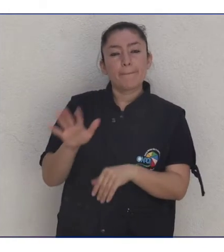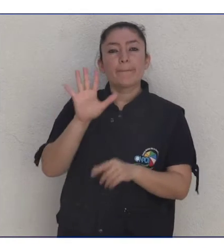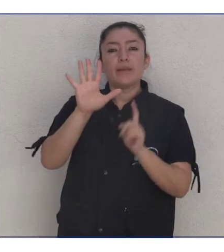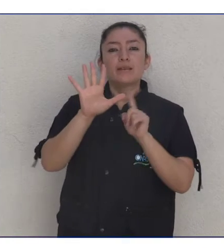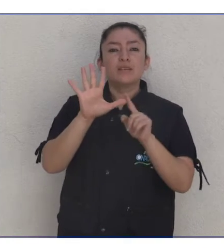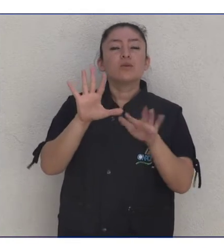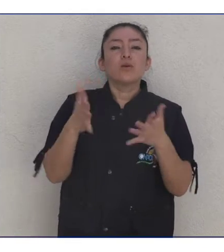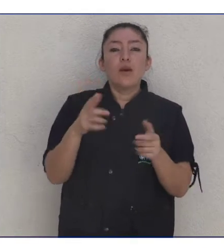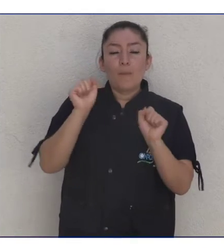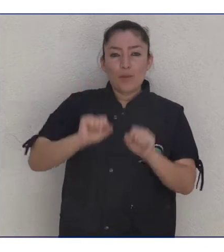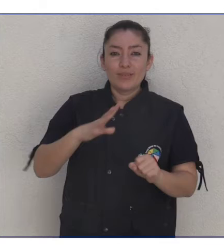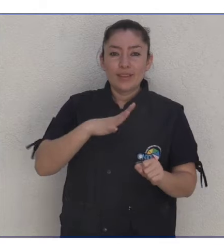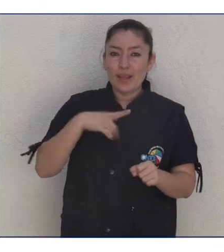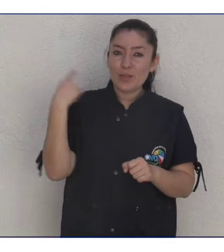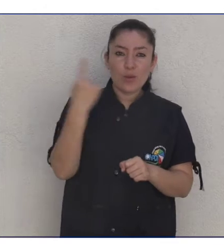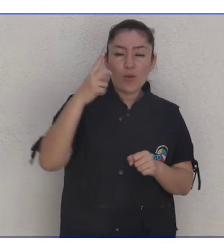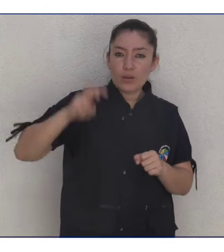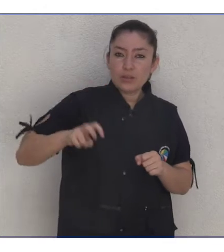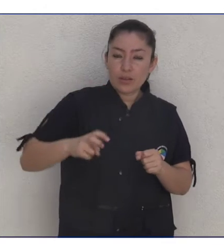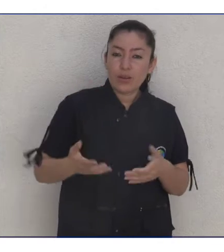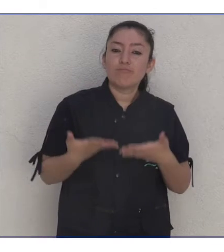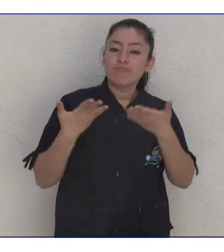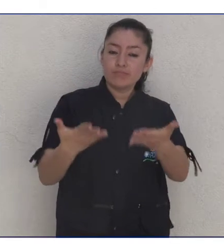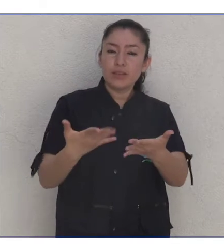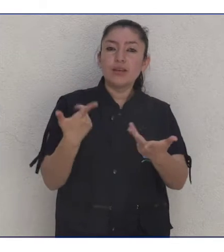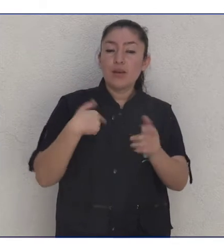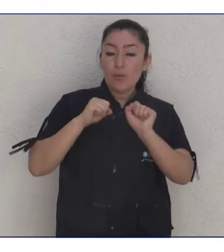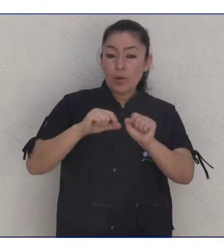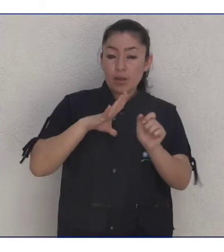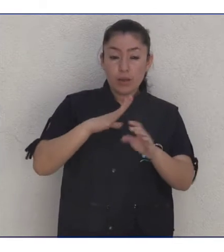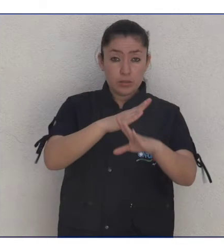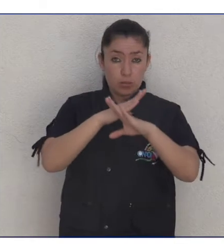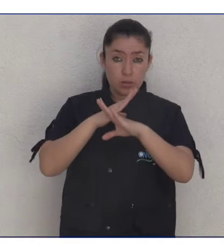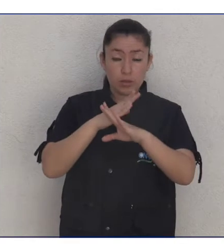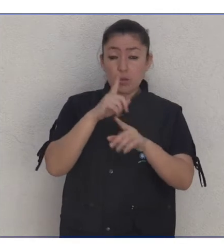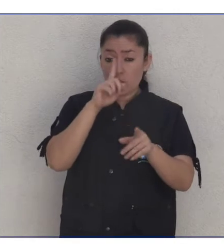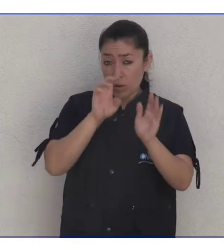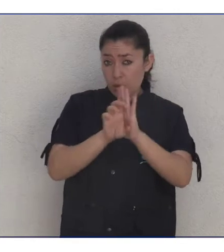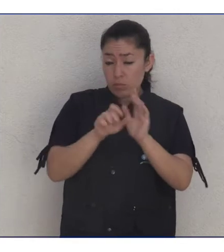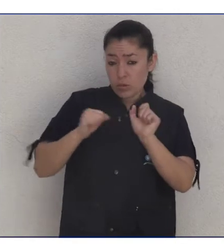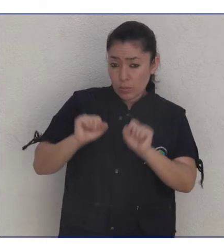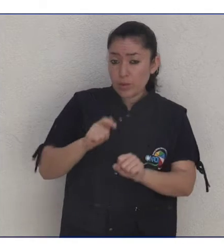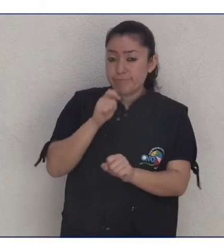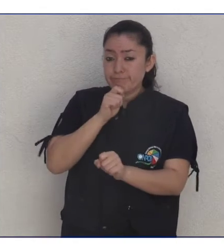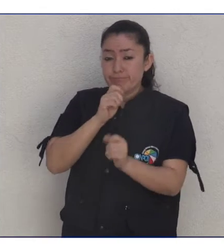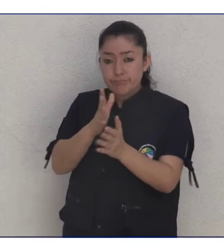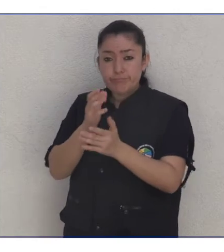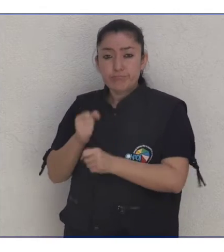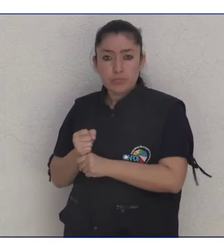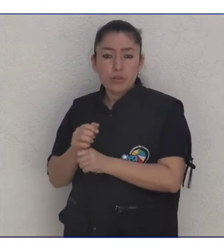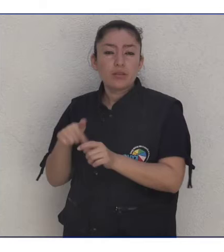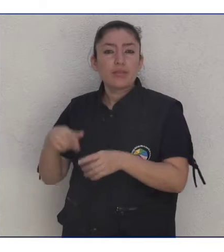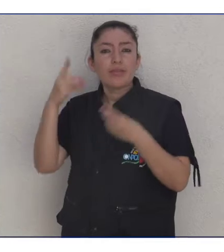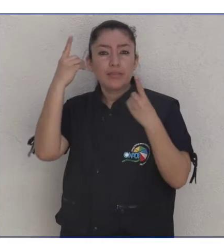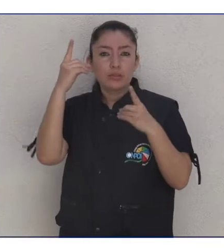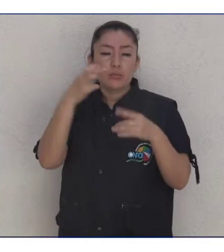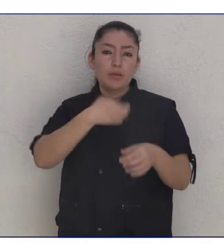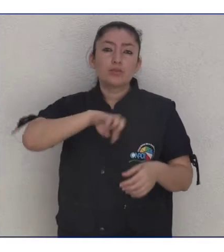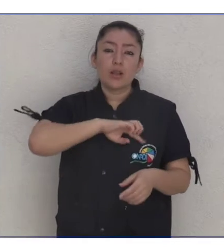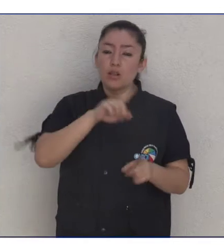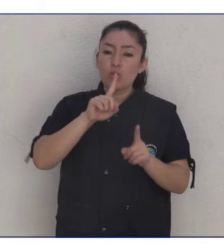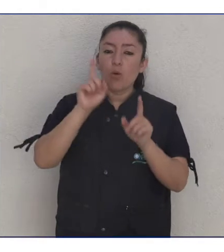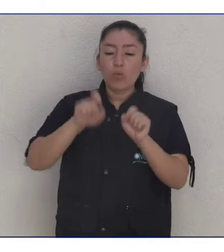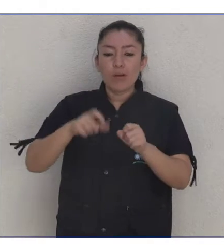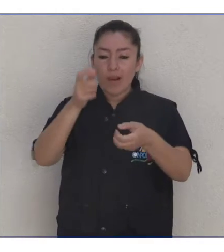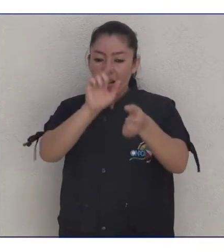5. Adoptar las medidas necesarias que garanticen la seguridad y, en su caso, confidencia o reserva de los datos personales